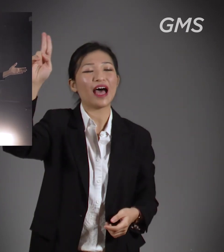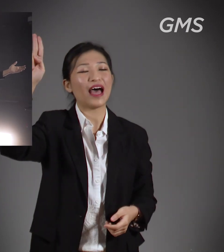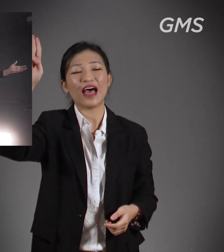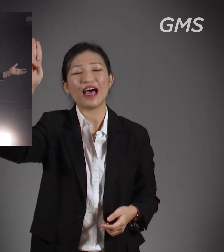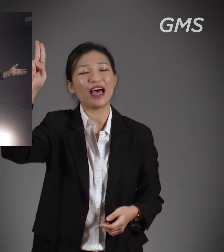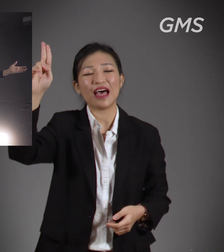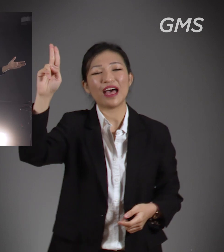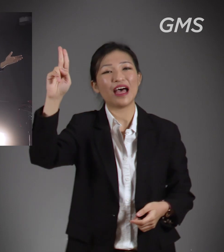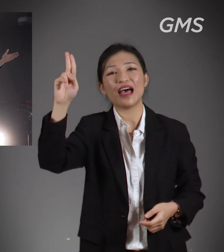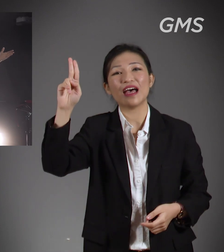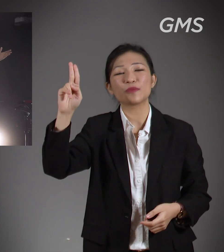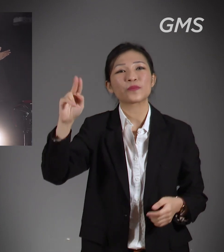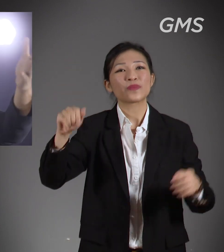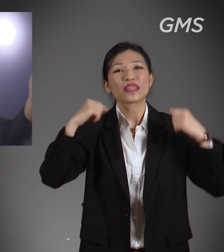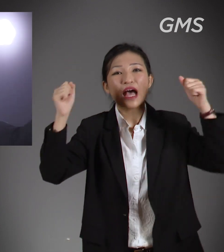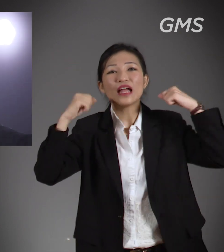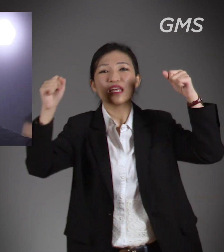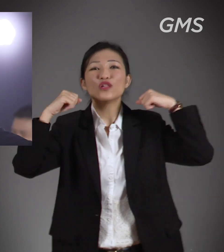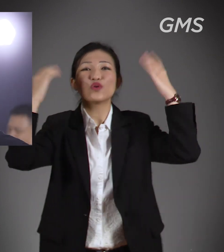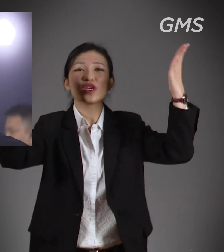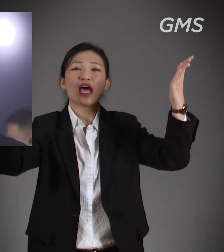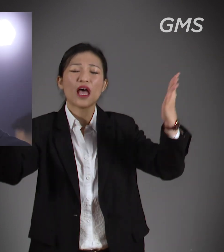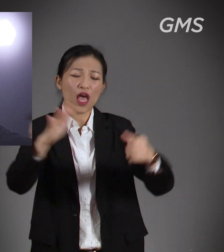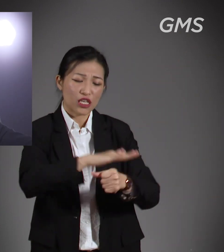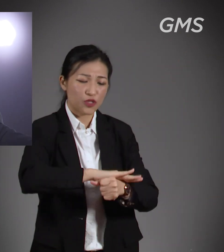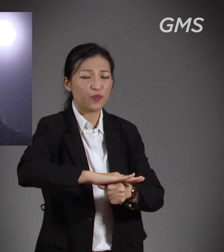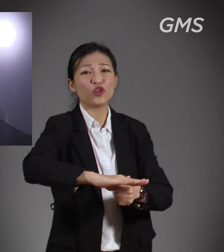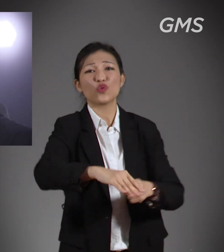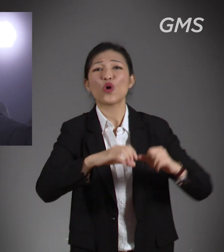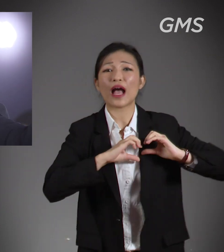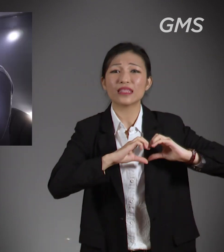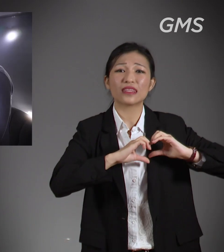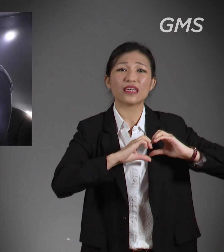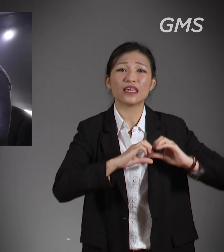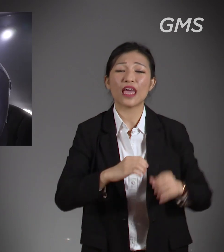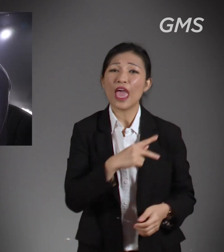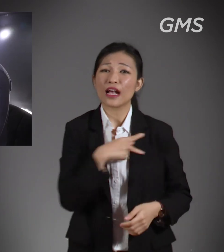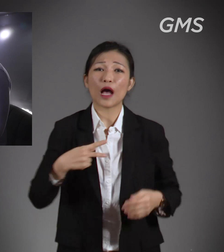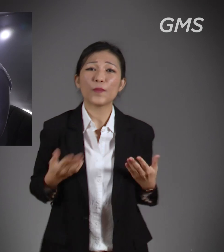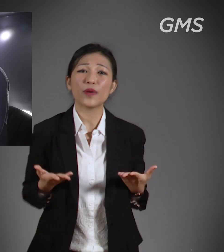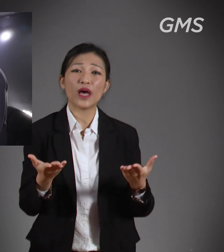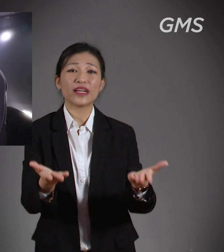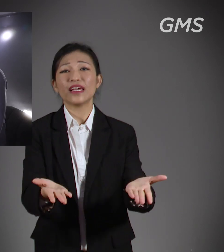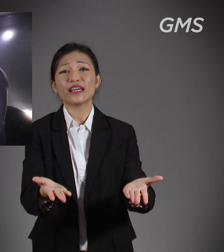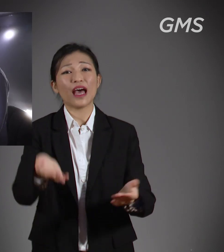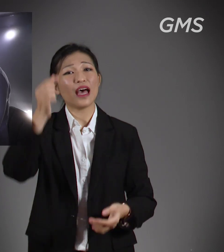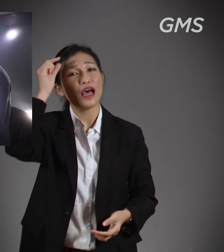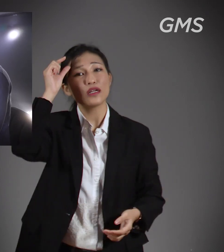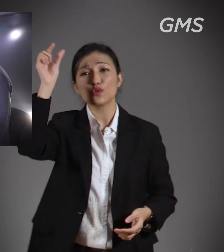Kirarabarabaya so. Dengan segenap hati kami menyembah Tuhan. Kirarabarabaya